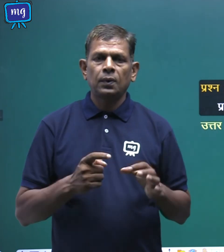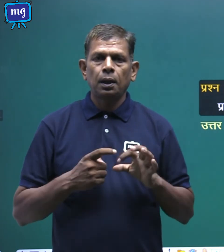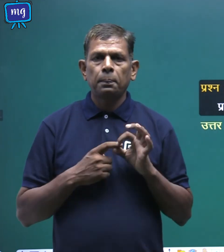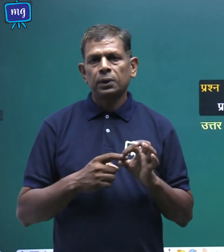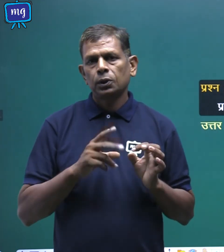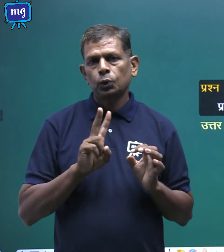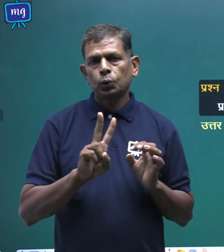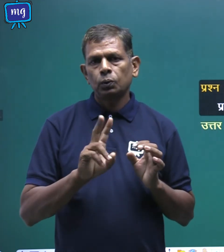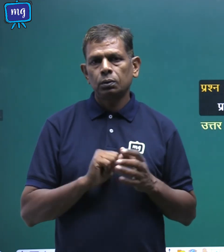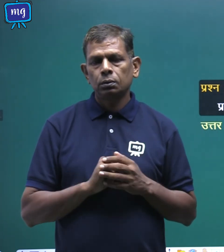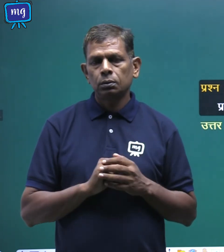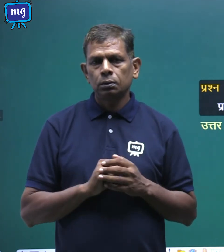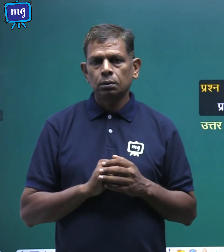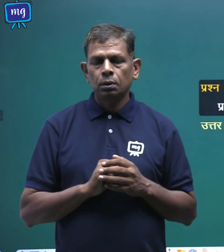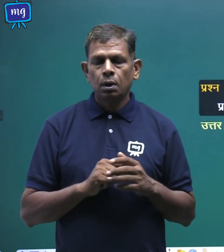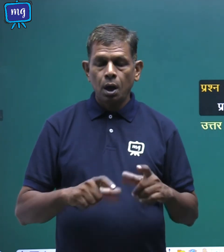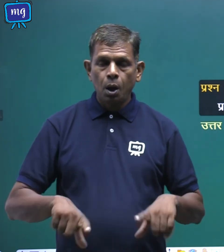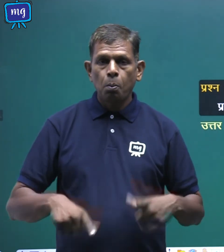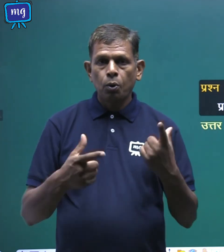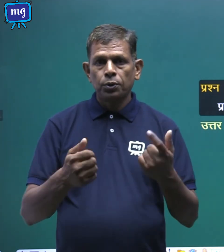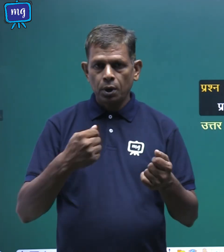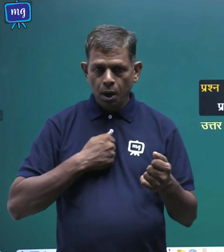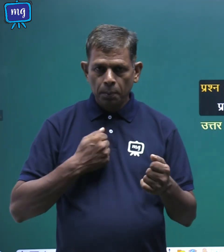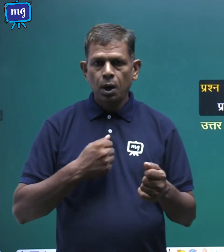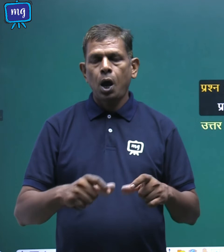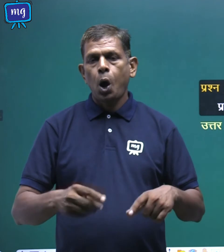प्रश्न 2, पौधे अपना भोजन